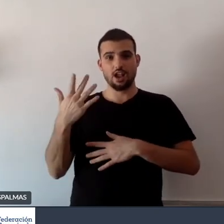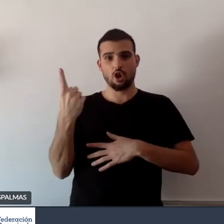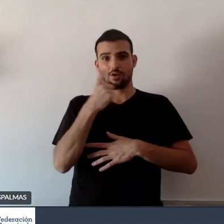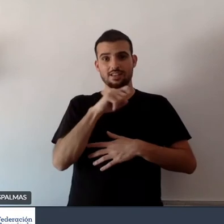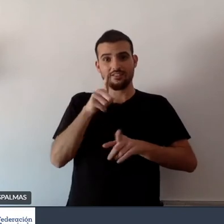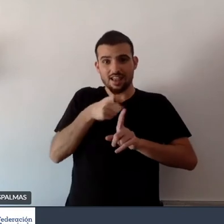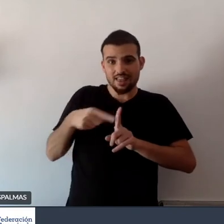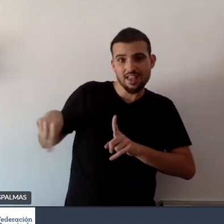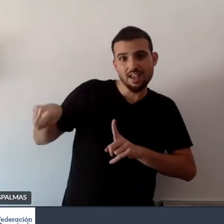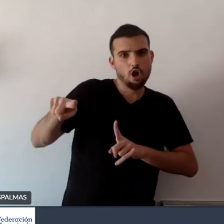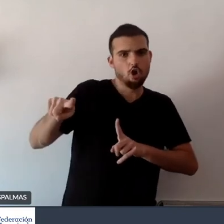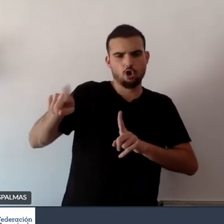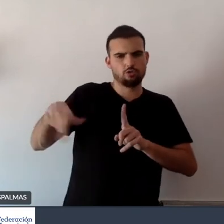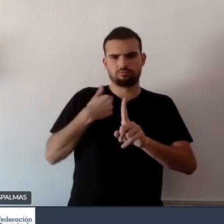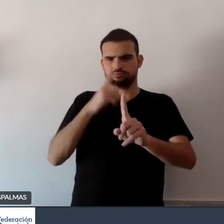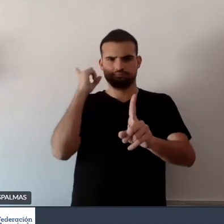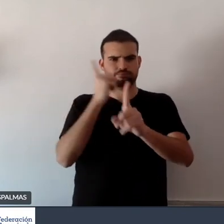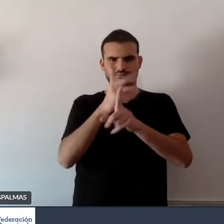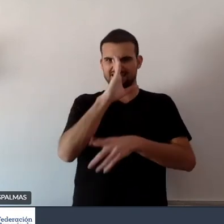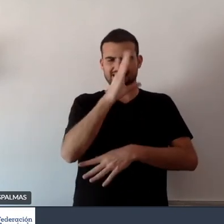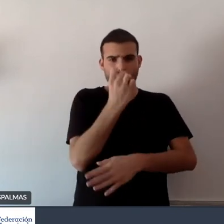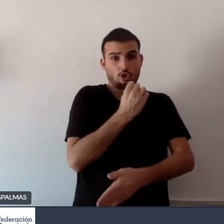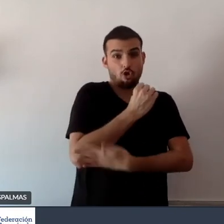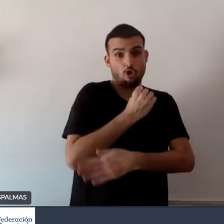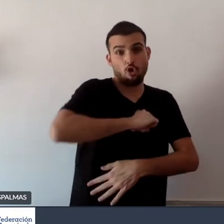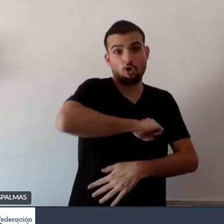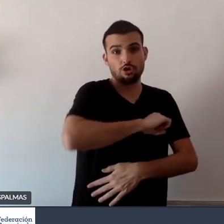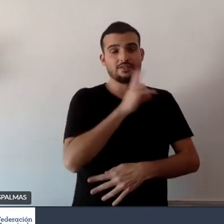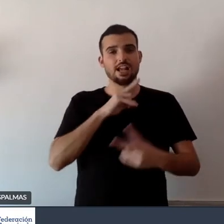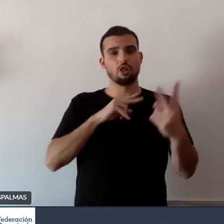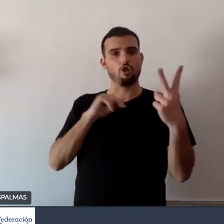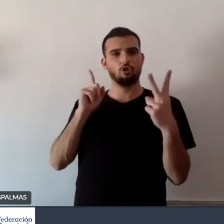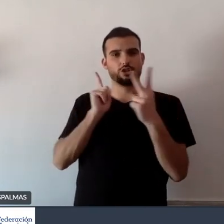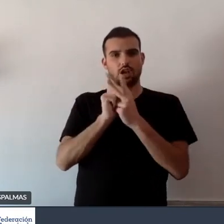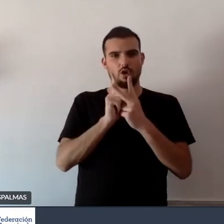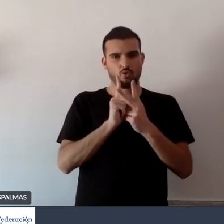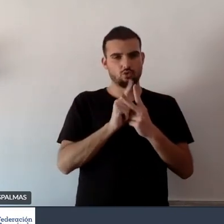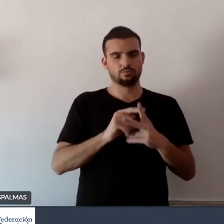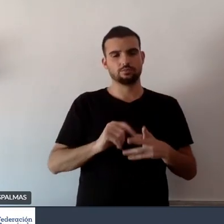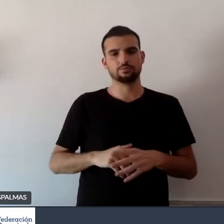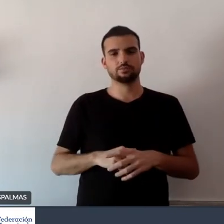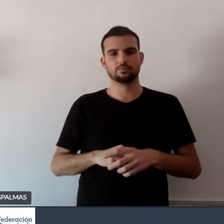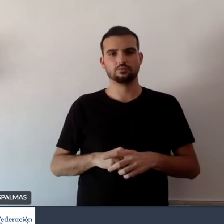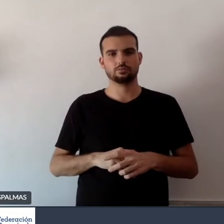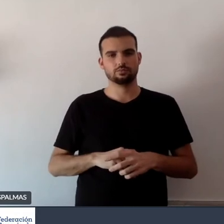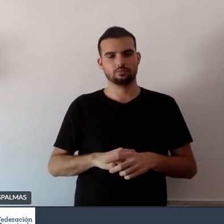sino atacar el codo. En el momento en el que ataca el codo, ya está creando un 2 contra 1 de estos dos jugadores con la ayuda.